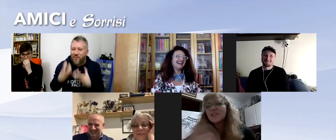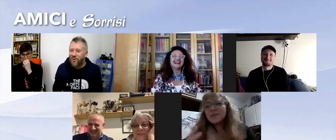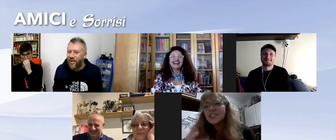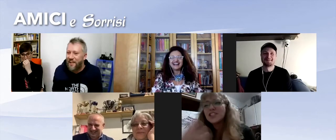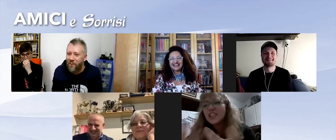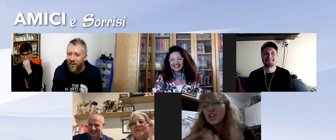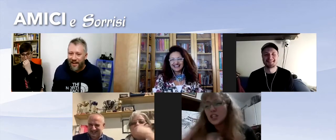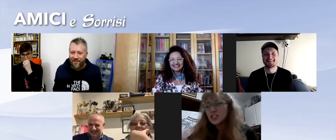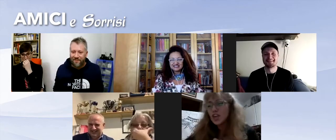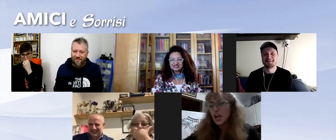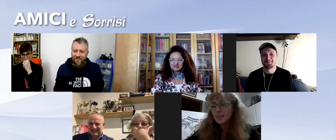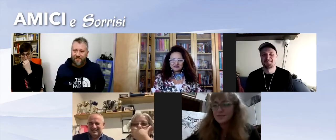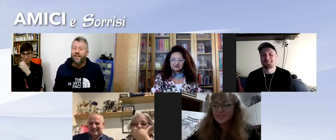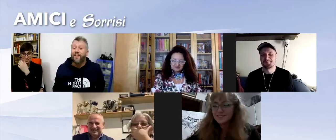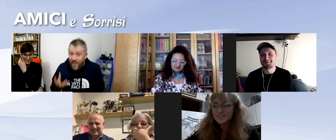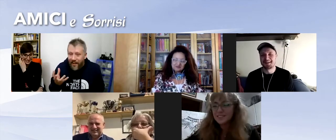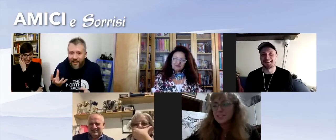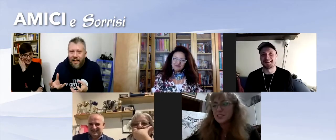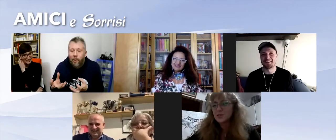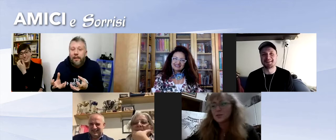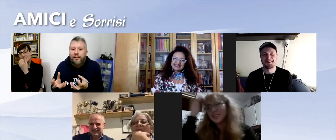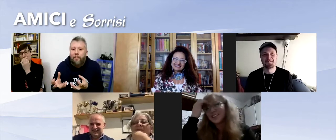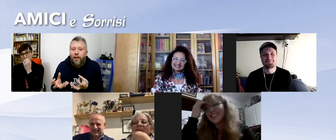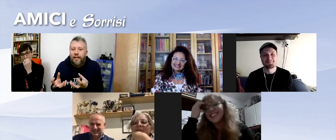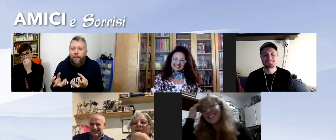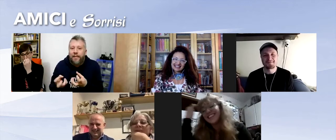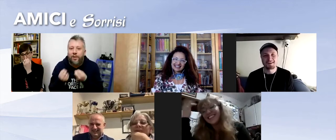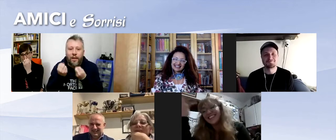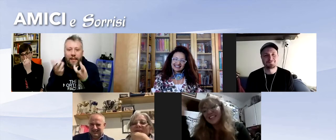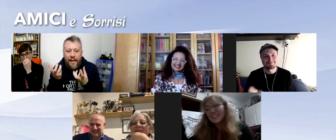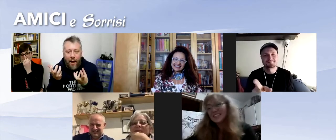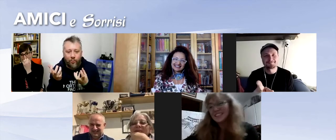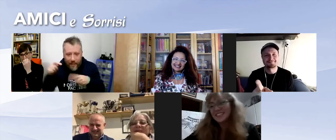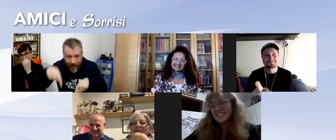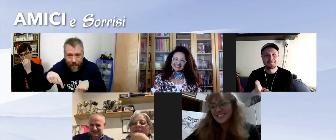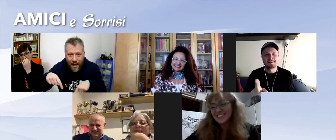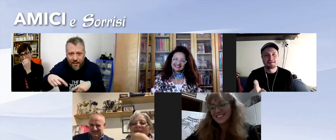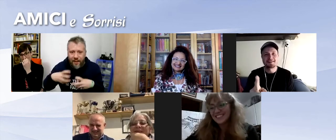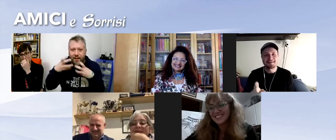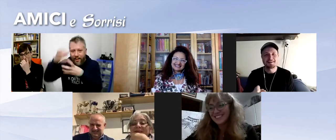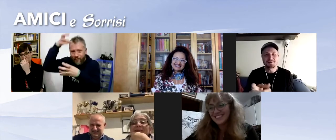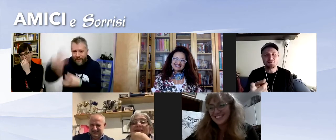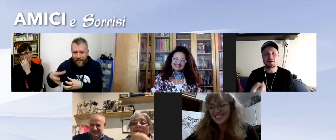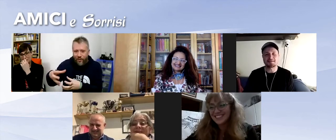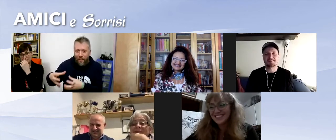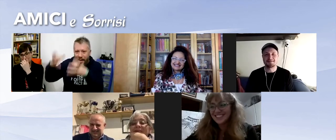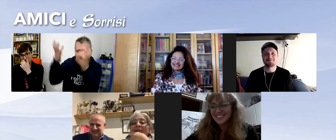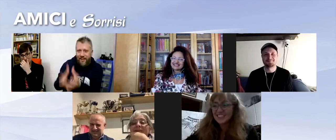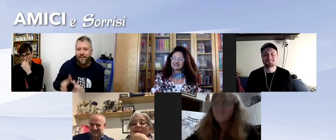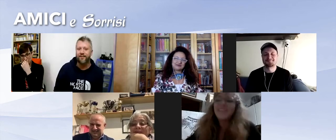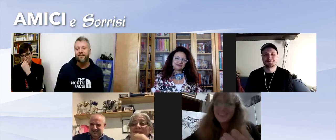Assorbe. E ci metteci il gorgonzola. Il sapore della passione del country nella pasta e gli metti la